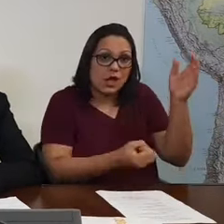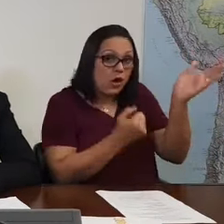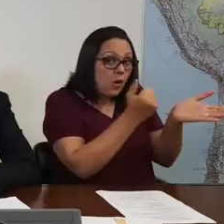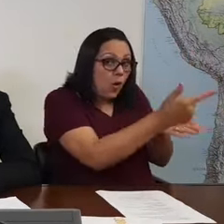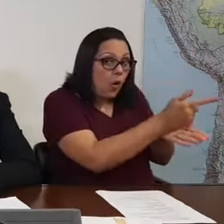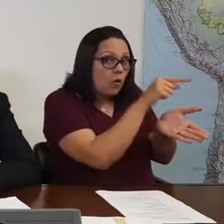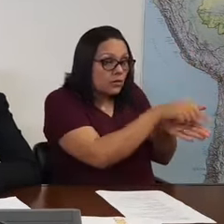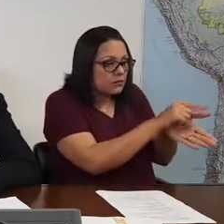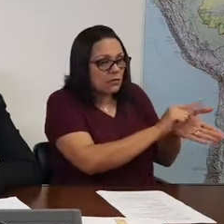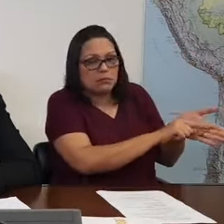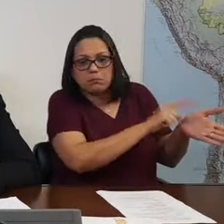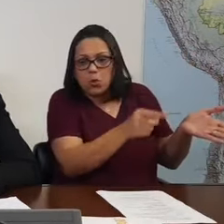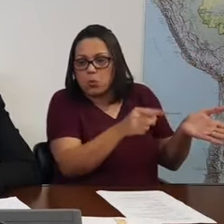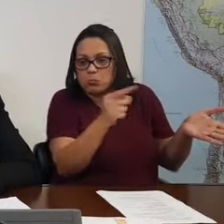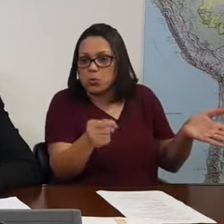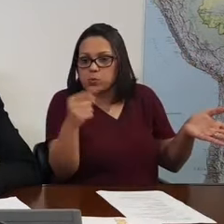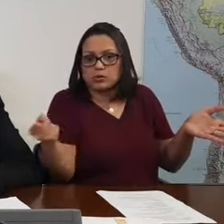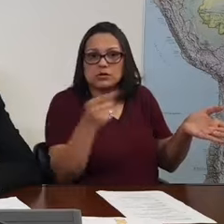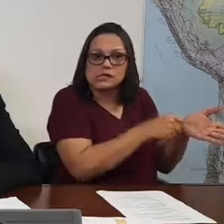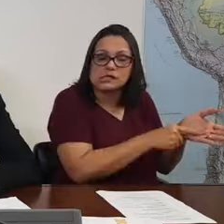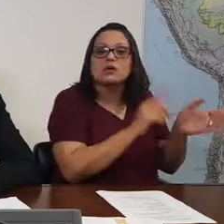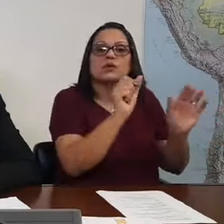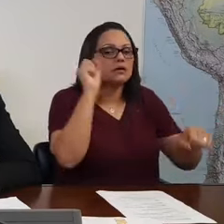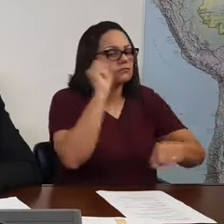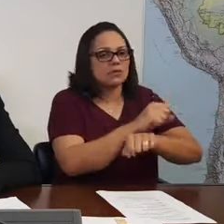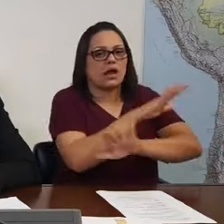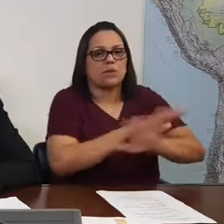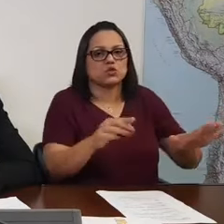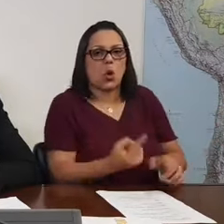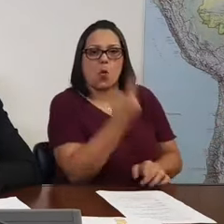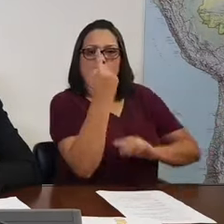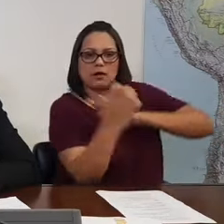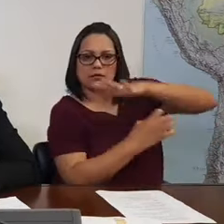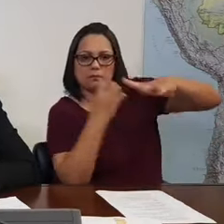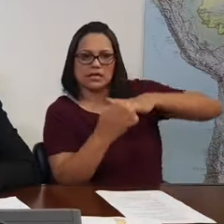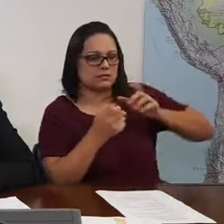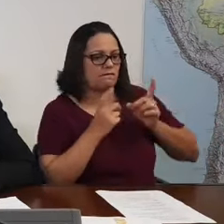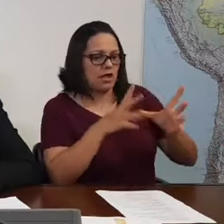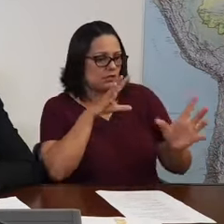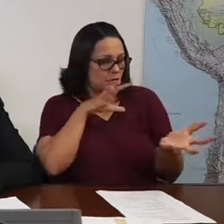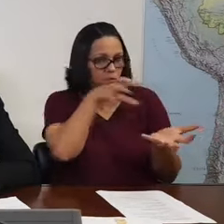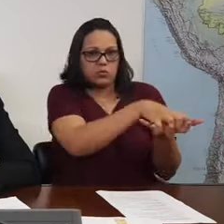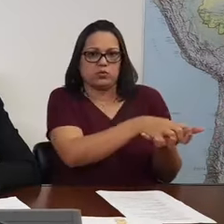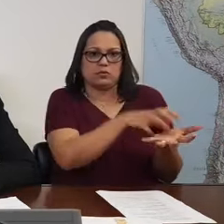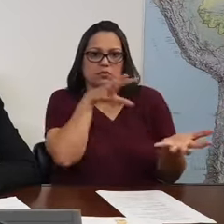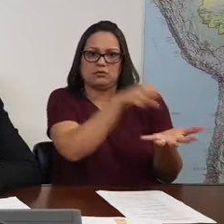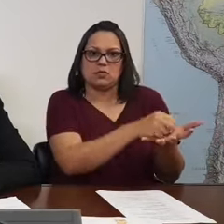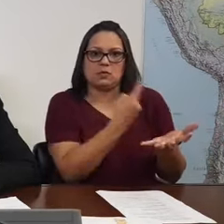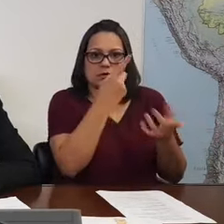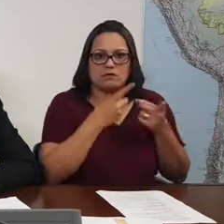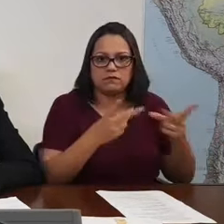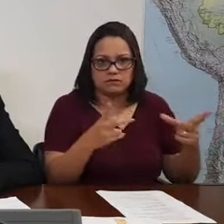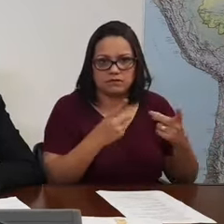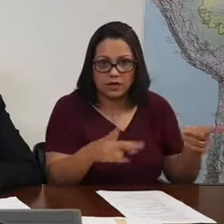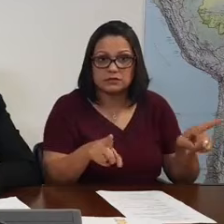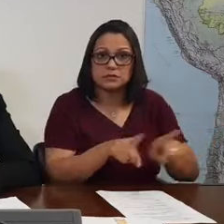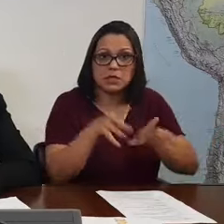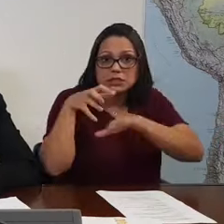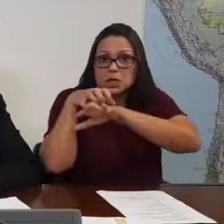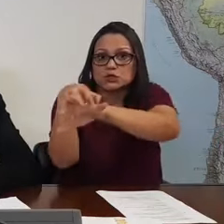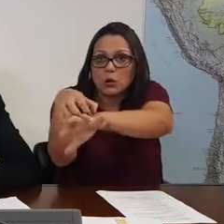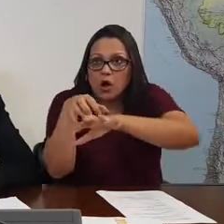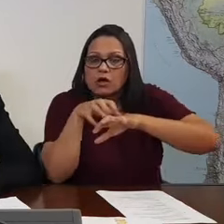muitas vezes não chega no final da linha, mas com a quebra do monopólio no tocante à distribuição e transporte,